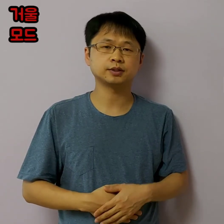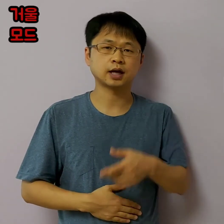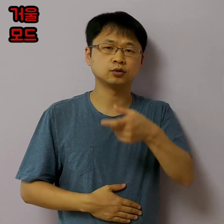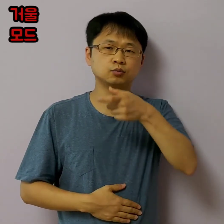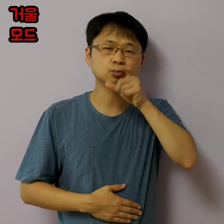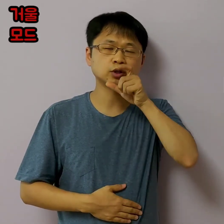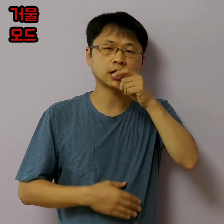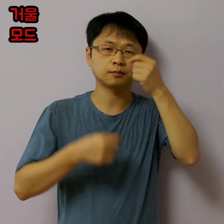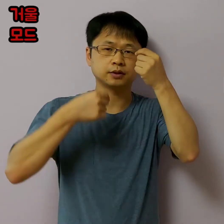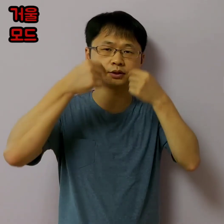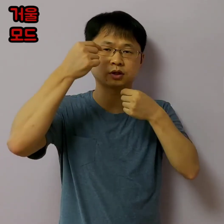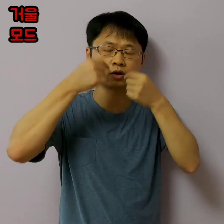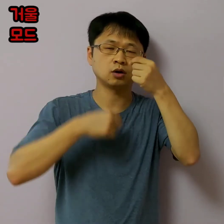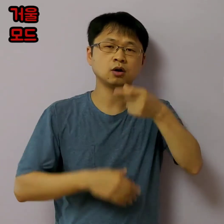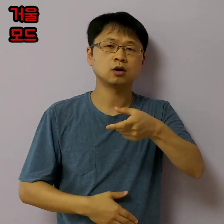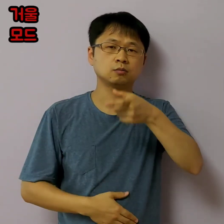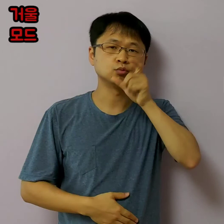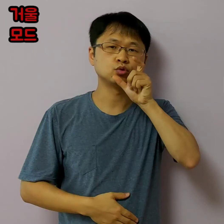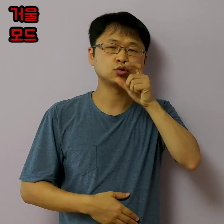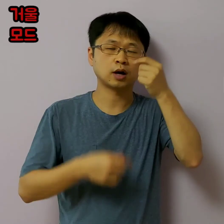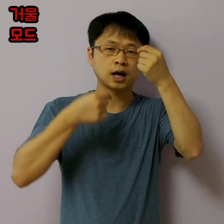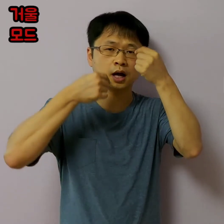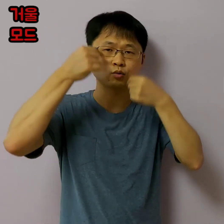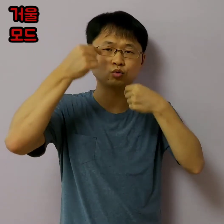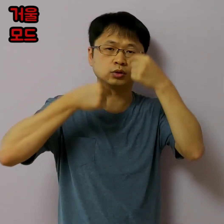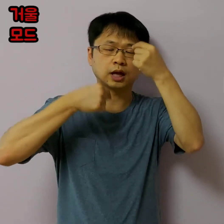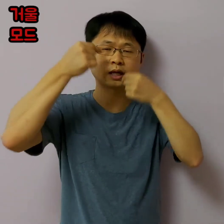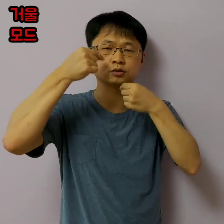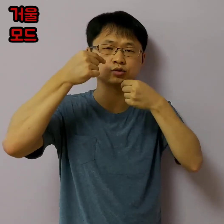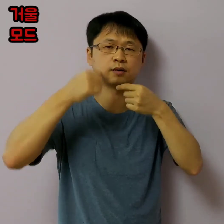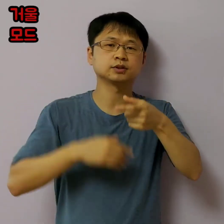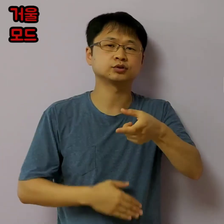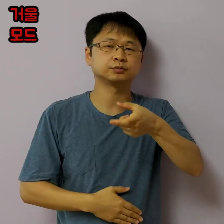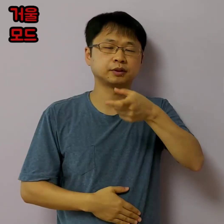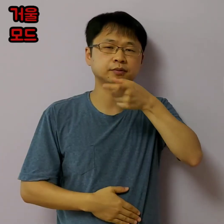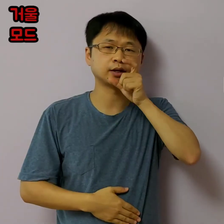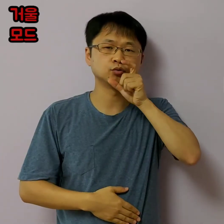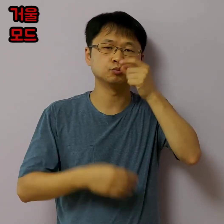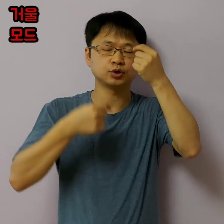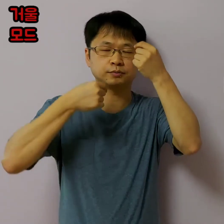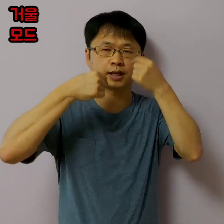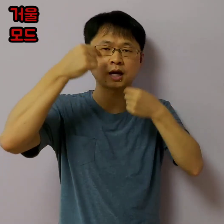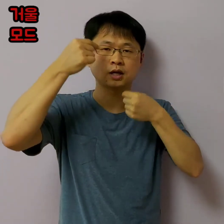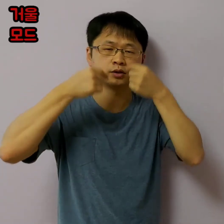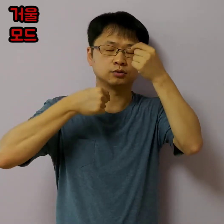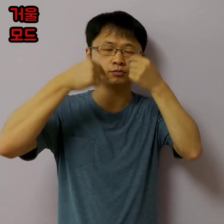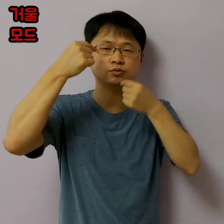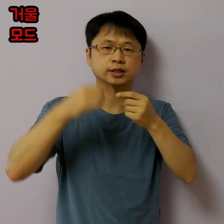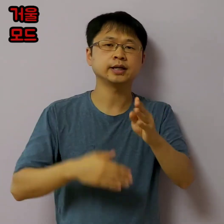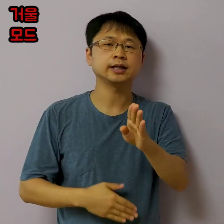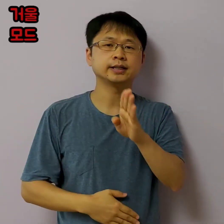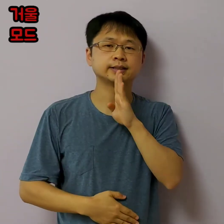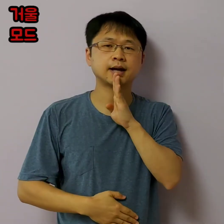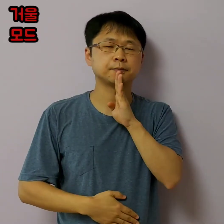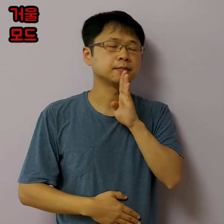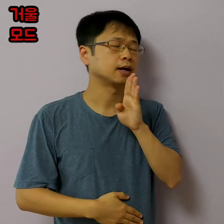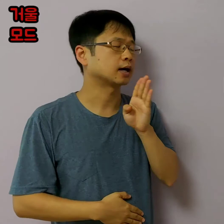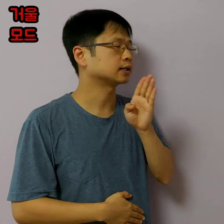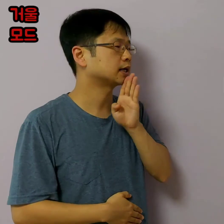뜨거웠소입니다. 눈물은 아까 배웠죠. 물과 울다라는 수어 합쳐주시면 됩니다. 눈물입니다. 눈물이 참, 아까